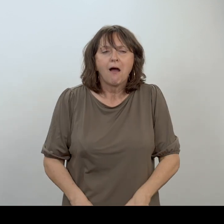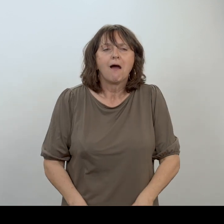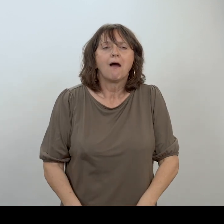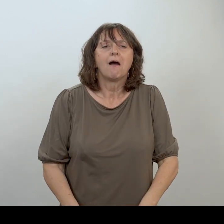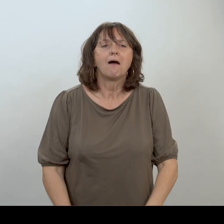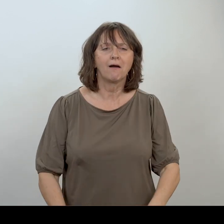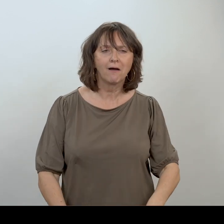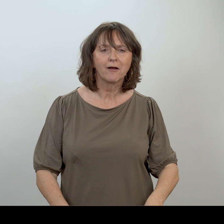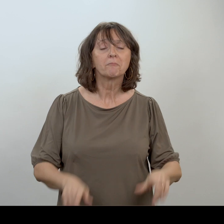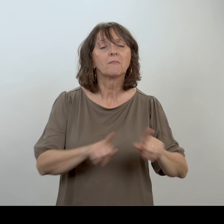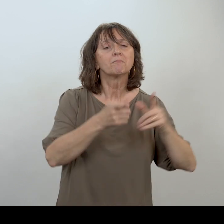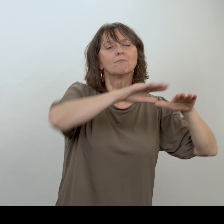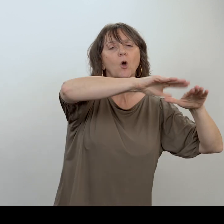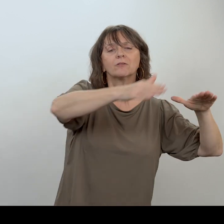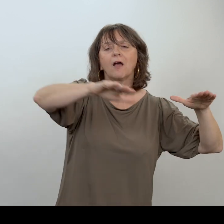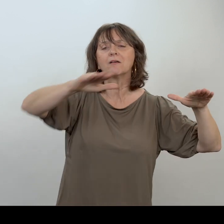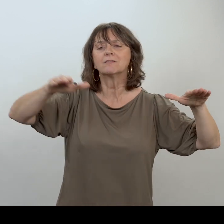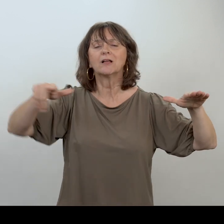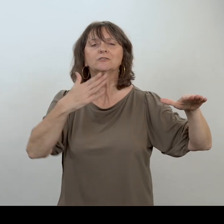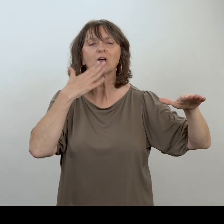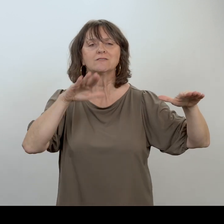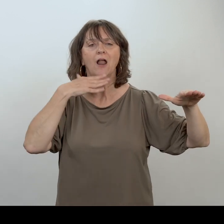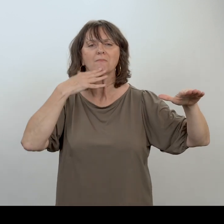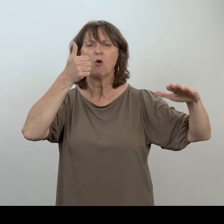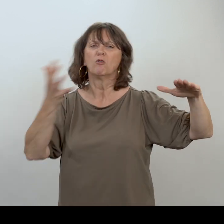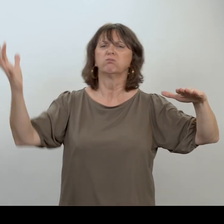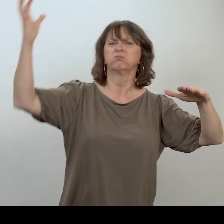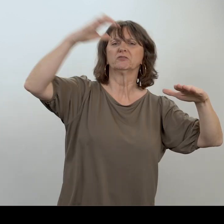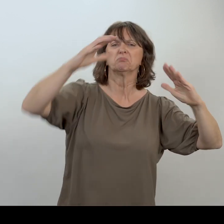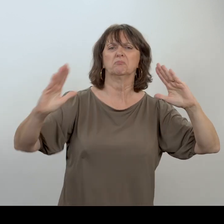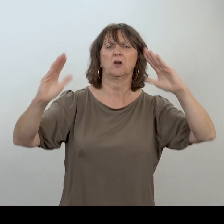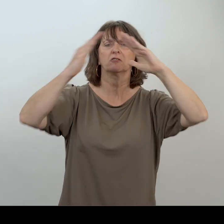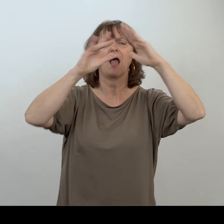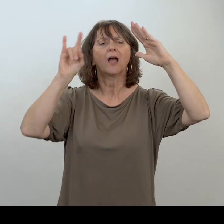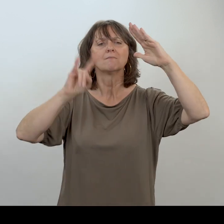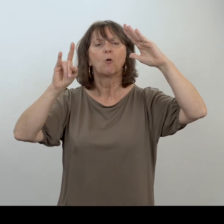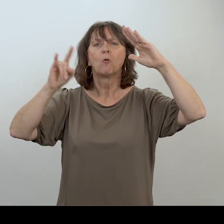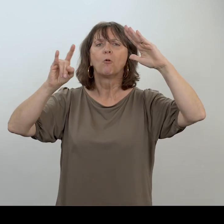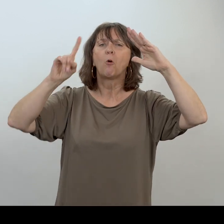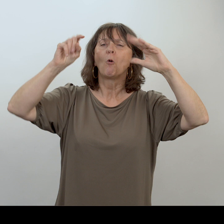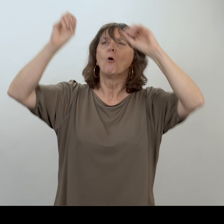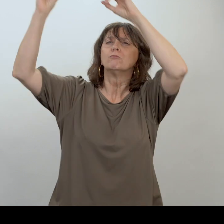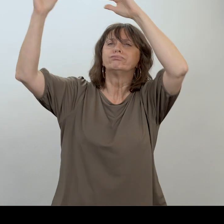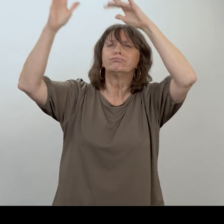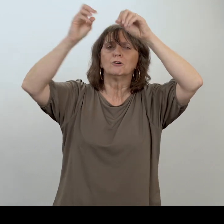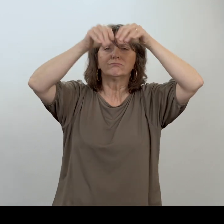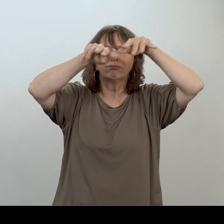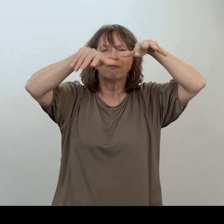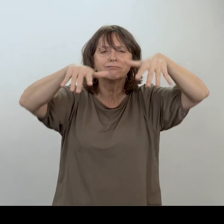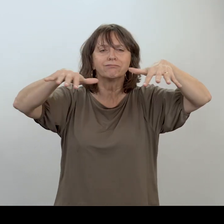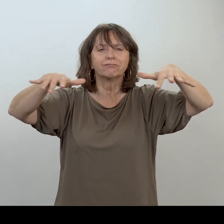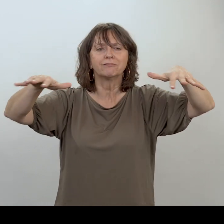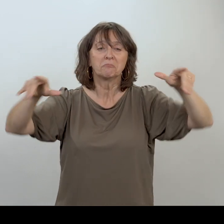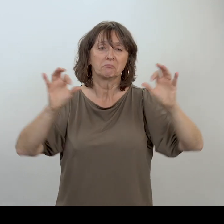ses vêtements. C'est comme la rosée de la montagne Hermon qui descend sur les montagnes de Sion, car